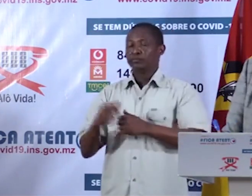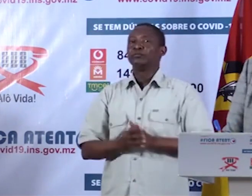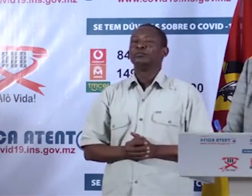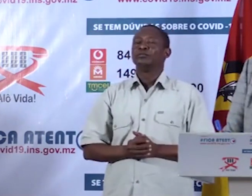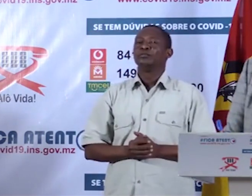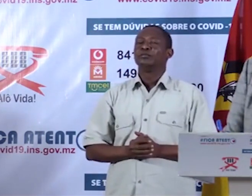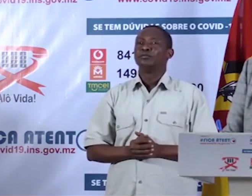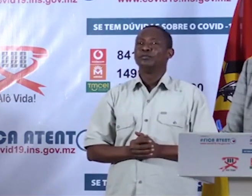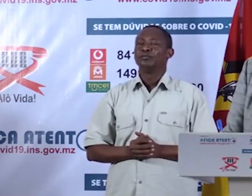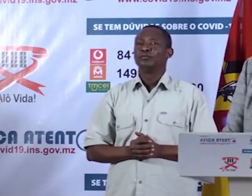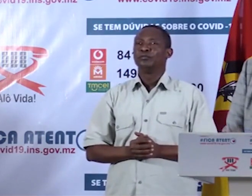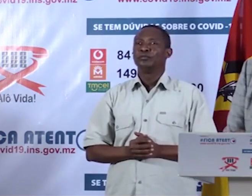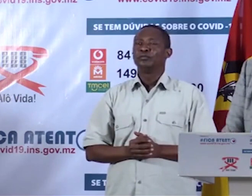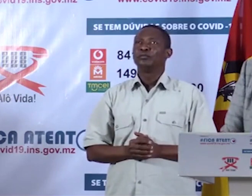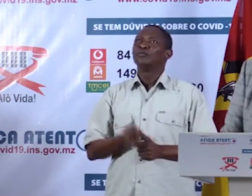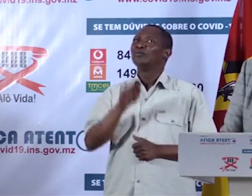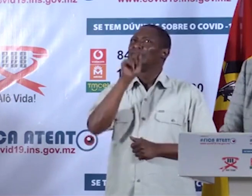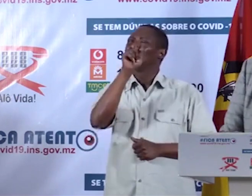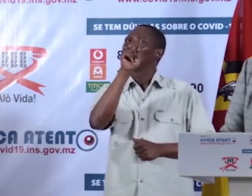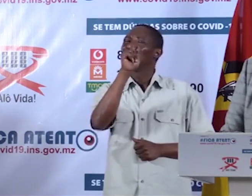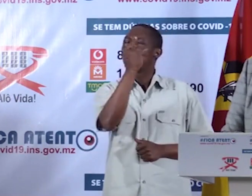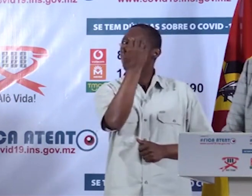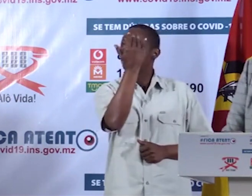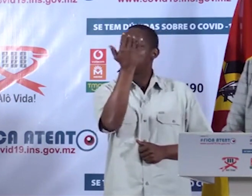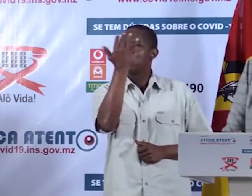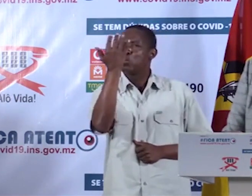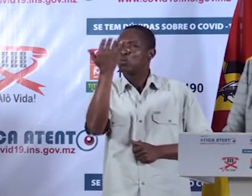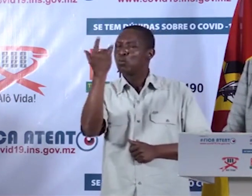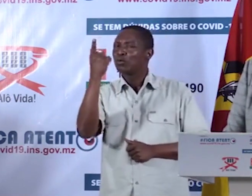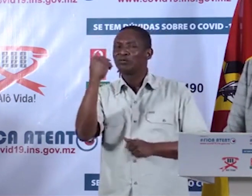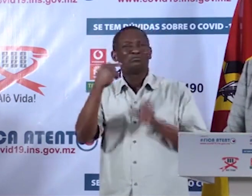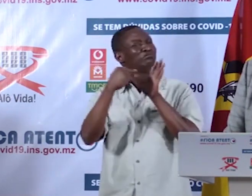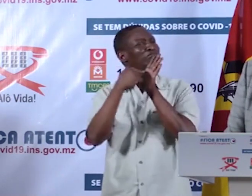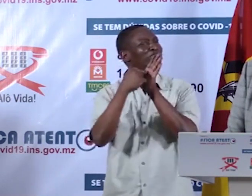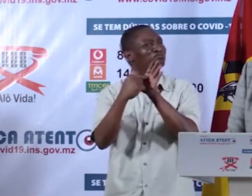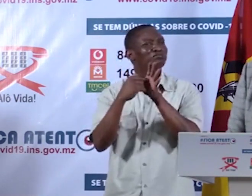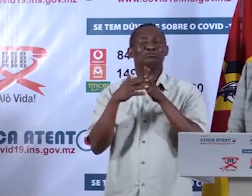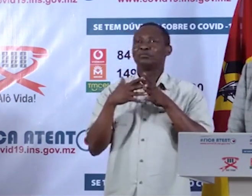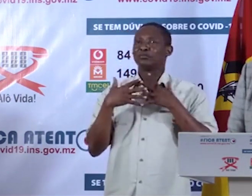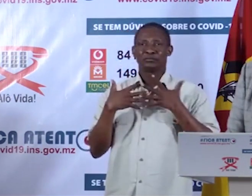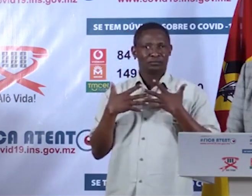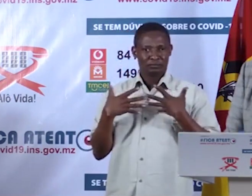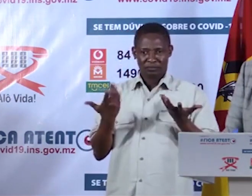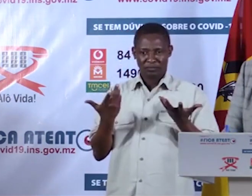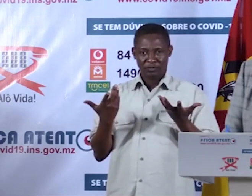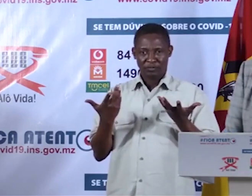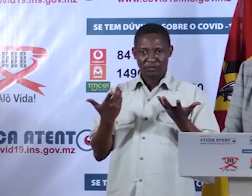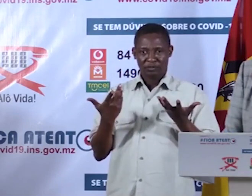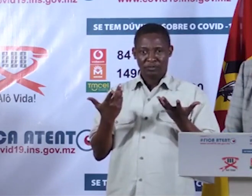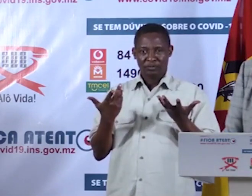E este número revela a notificação a menos